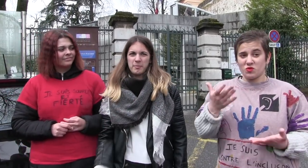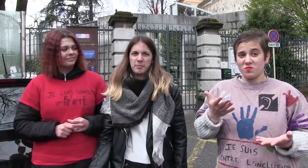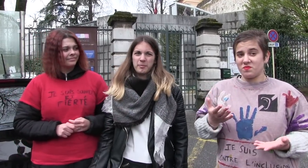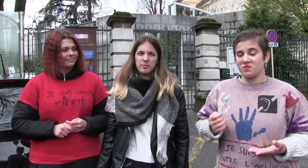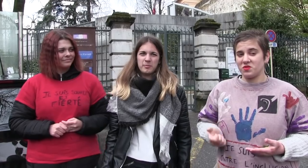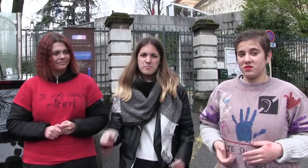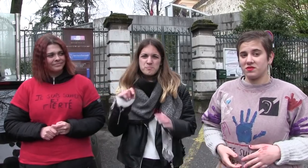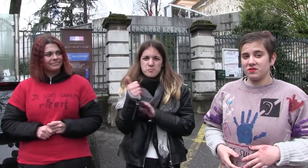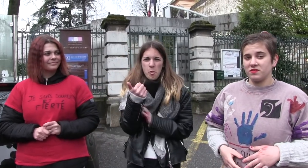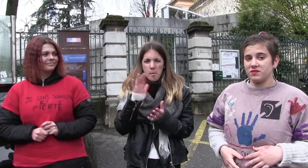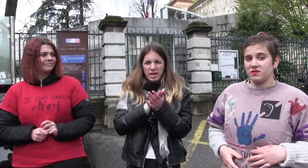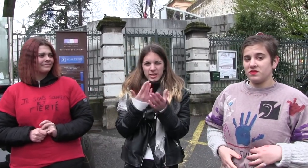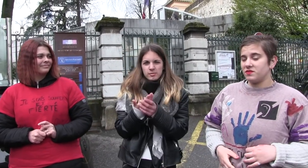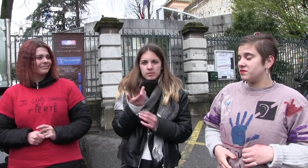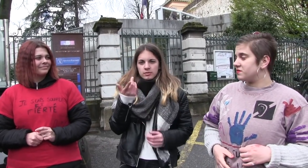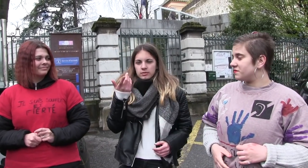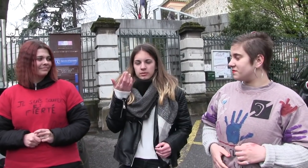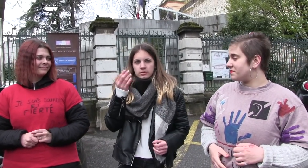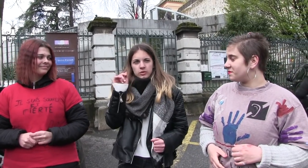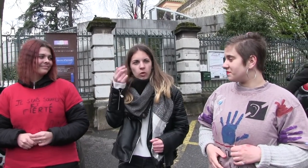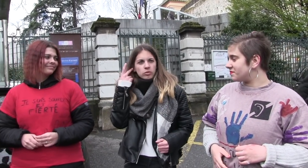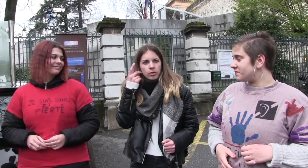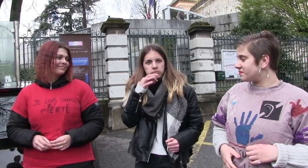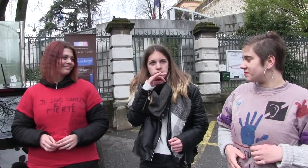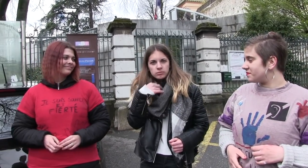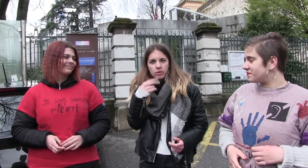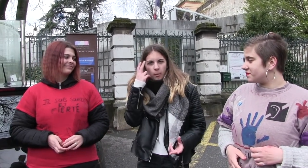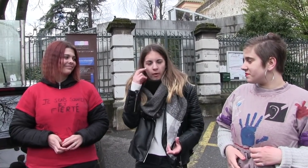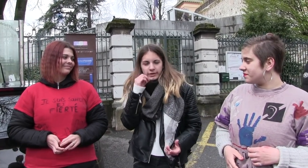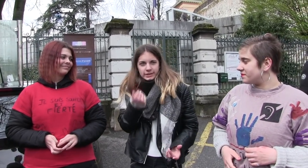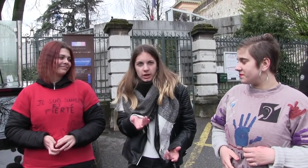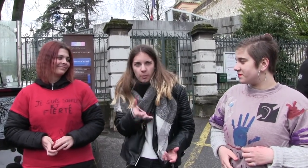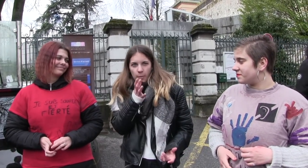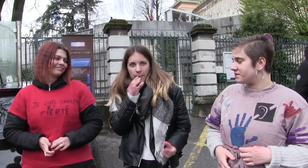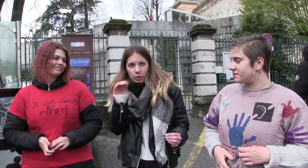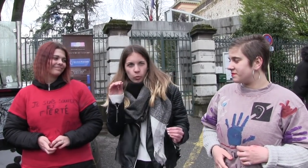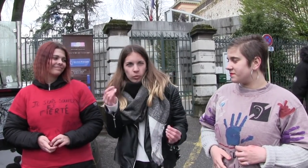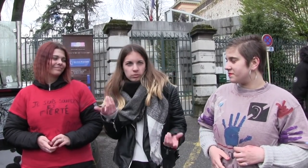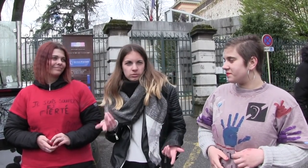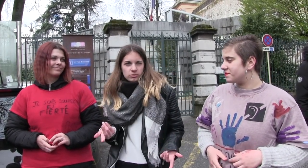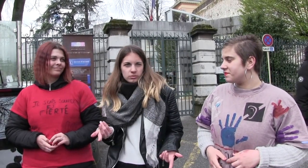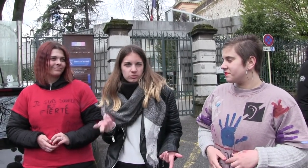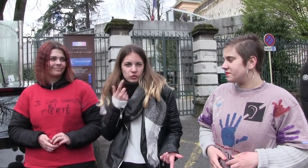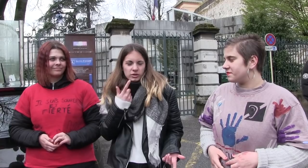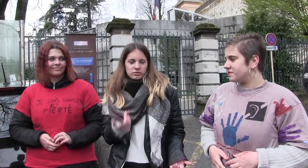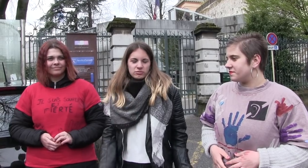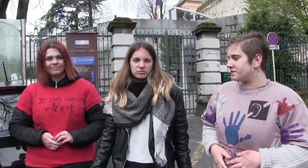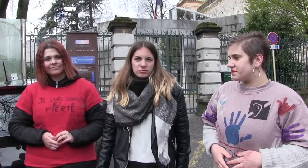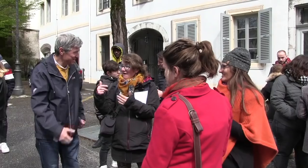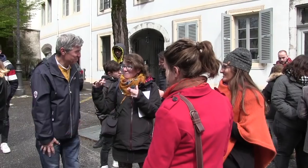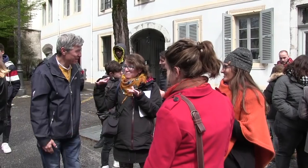Voilà, c'est ça en fait qui est compliqué, il y a peu d'interprètes et c'est ça qui est compliqué. Les entendants, ils parlent et nous, on ne comprend pas pendant les cours.